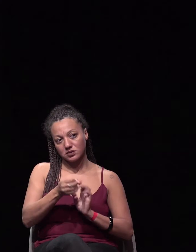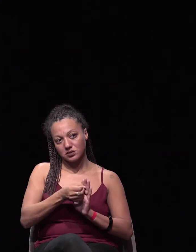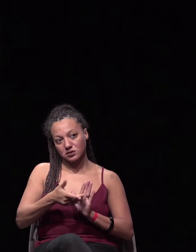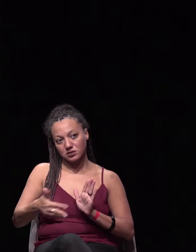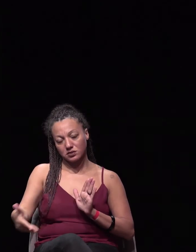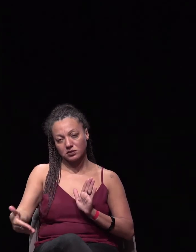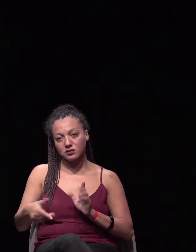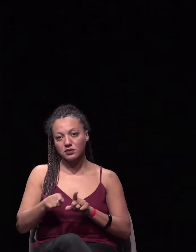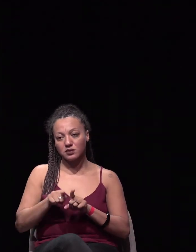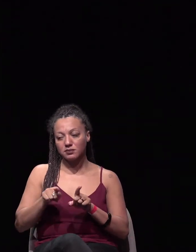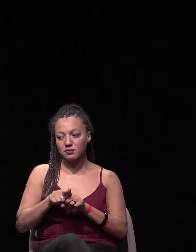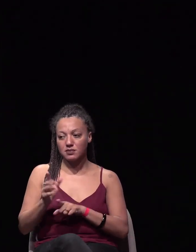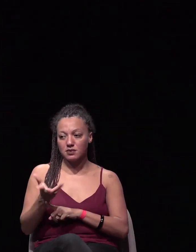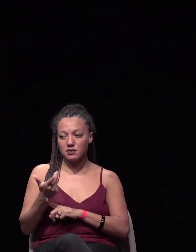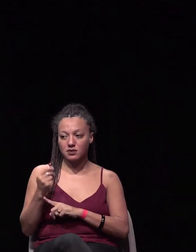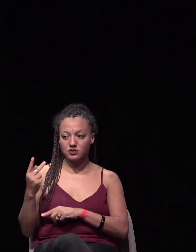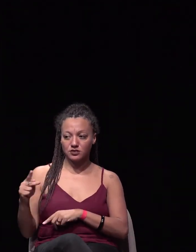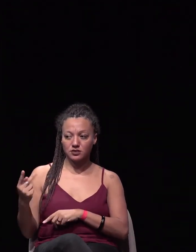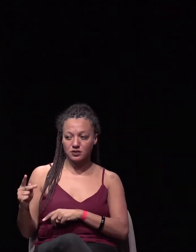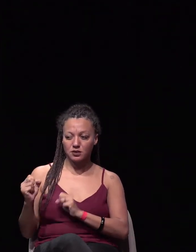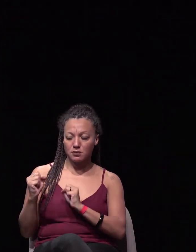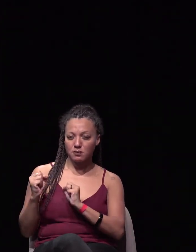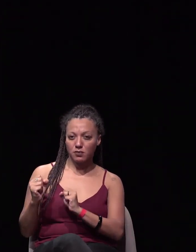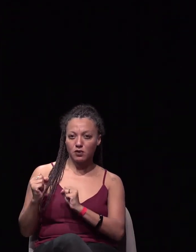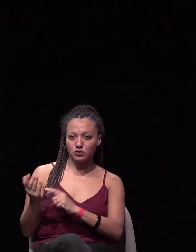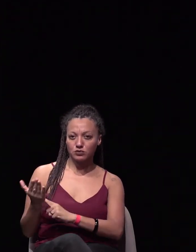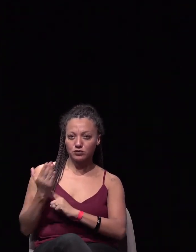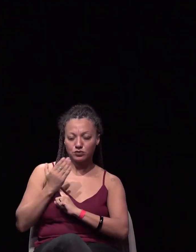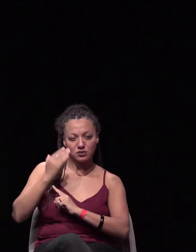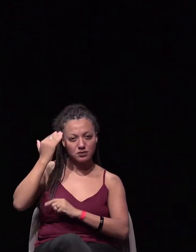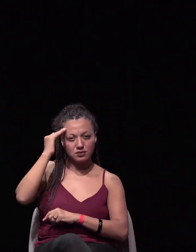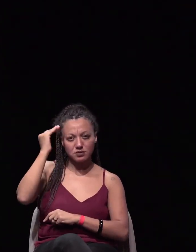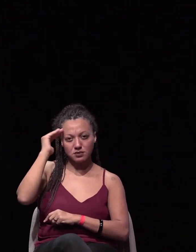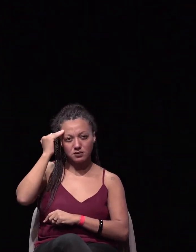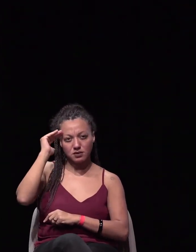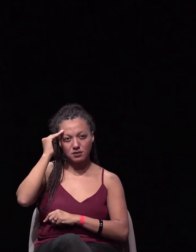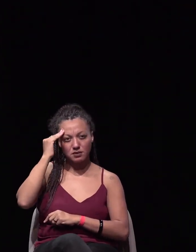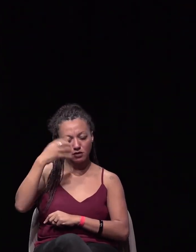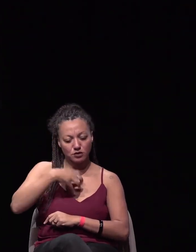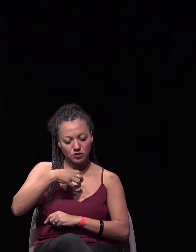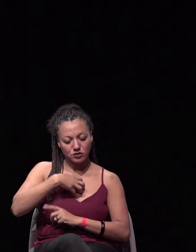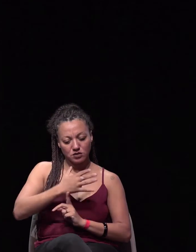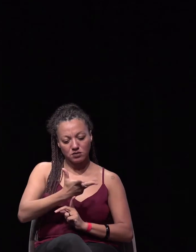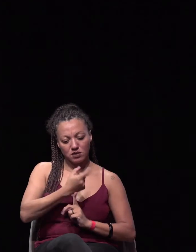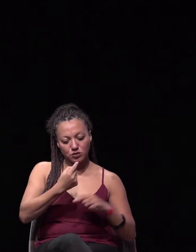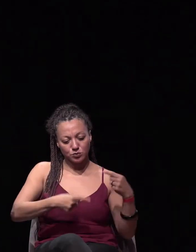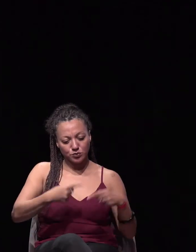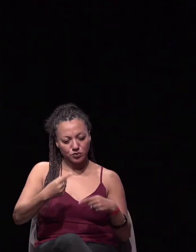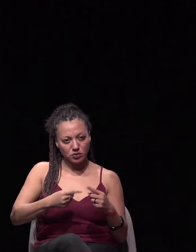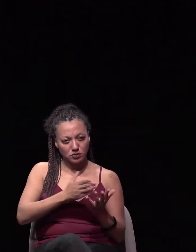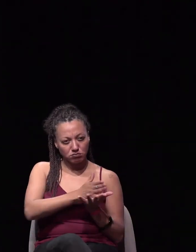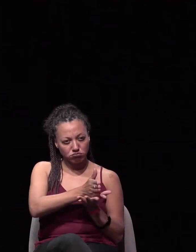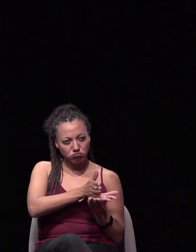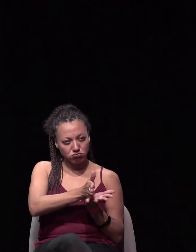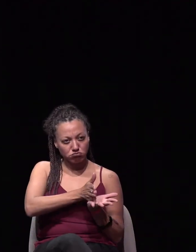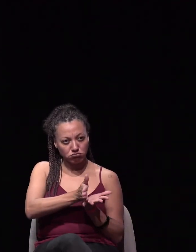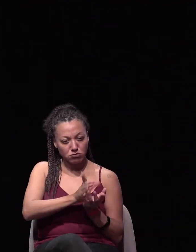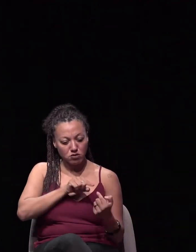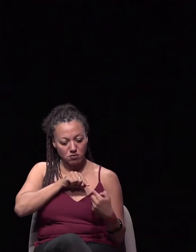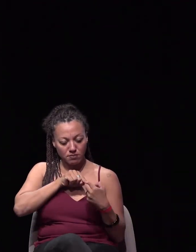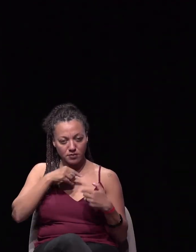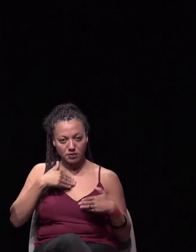usar a obra dele como um trampolim para observar outros aspectos de política e arte que estão relacionadas ao